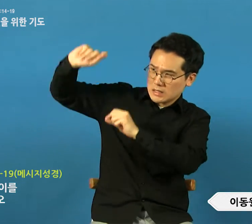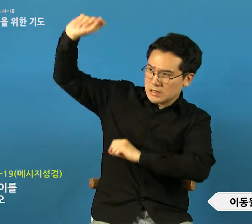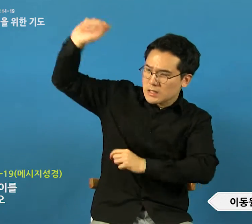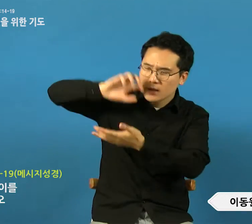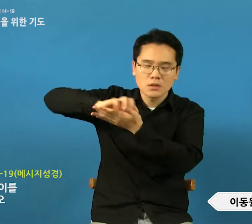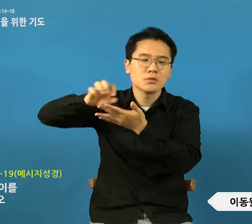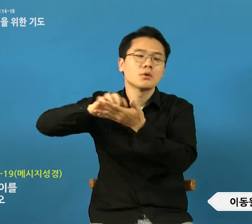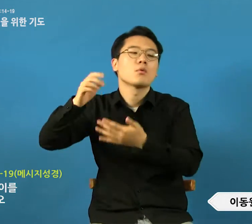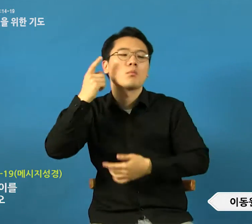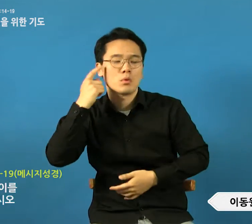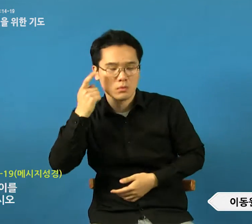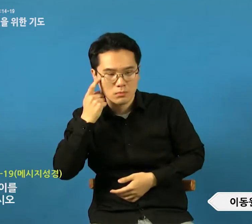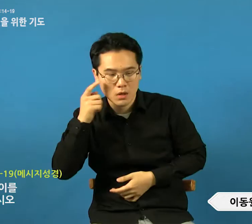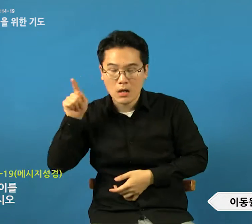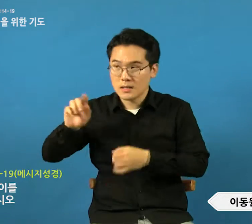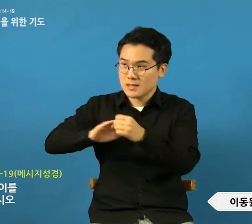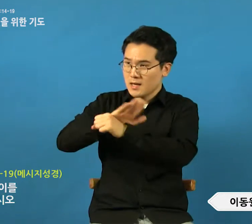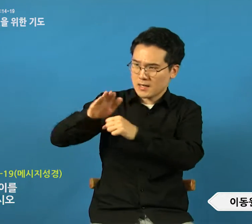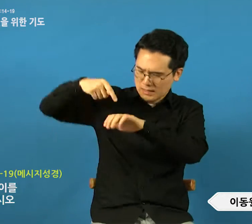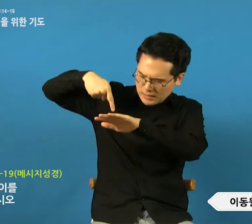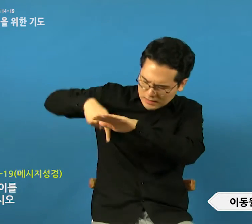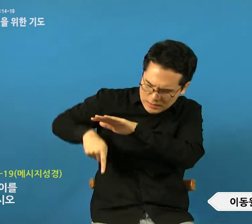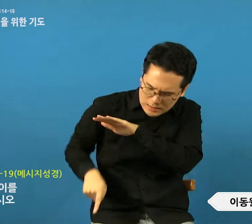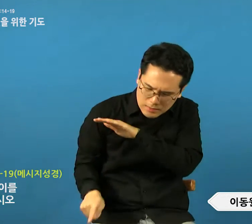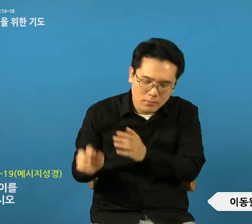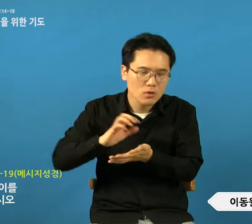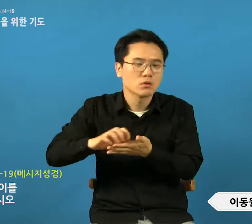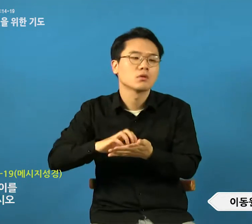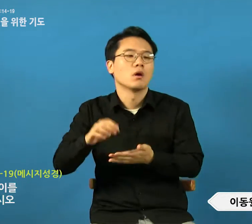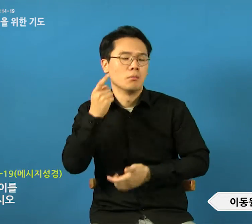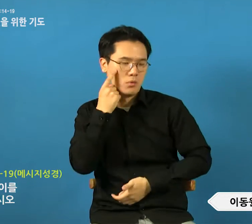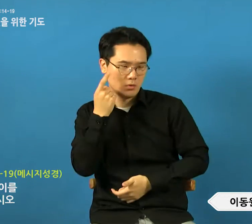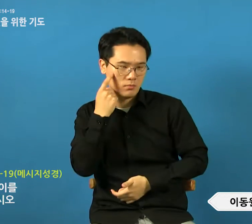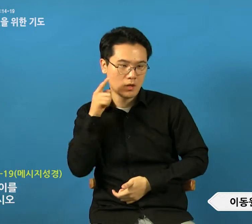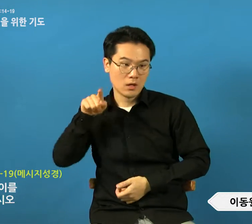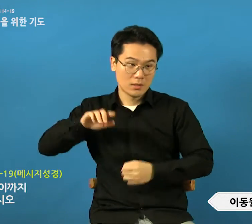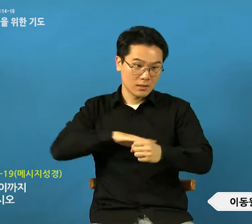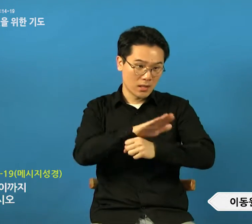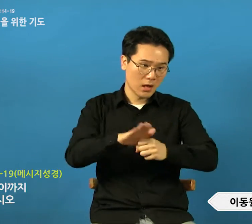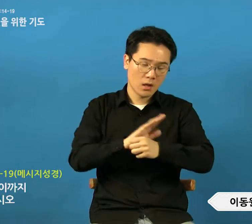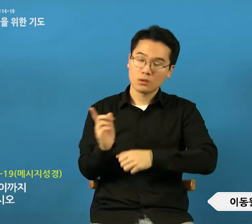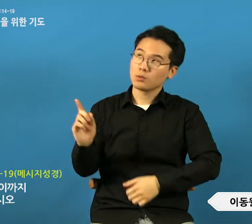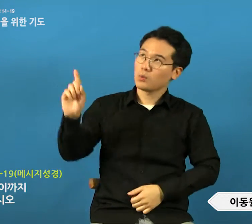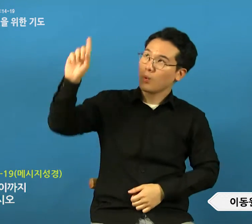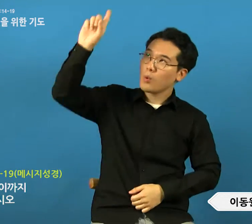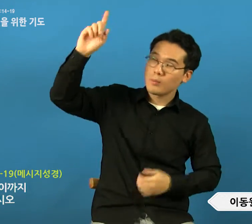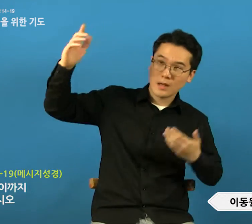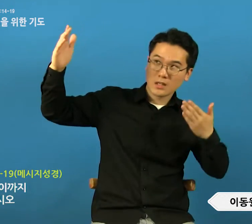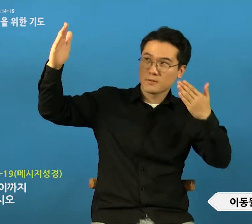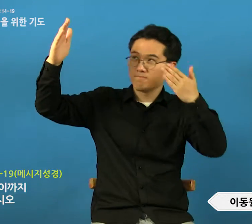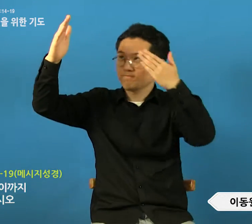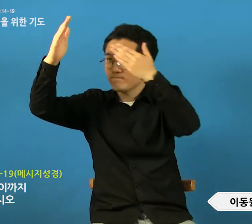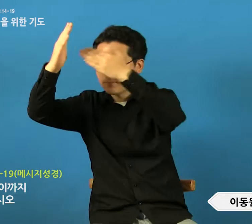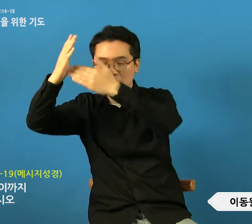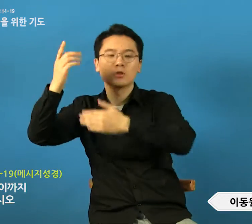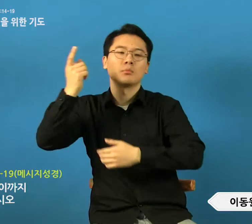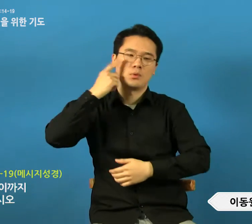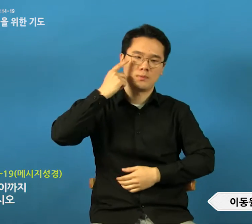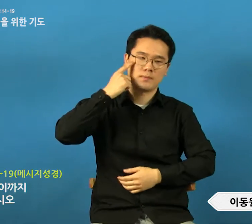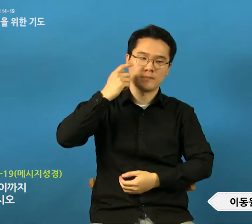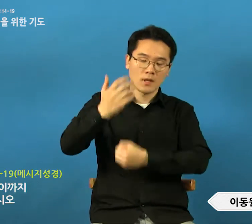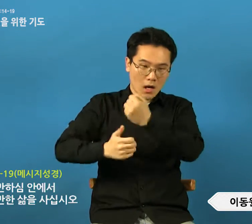재어 보십시오. 그 사랑의 깊이를 측량해 보십시오. 그 사랑의 높이까지 올라가